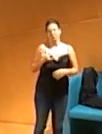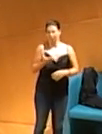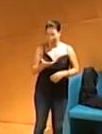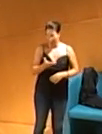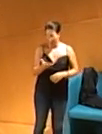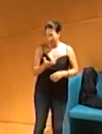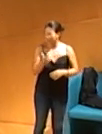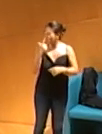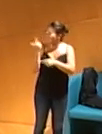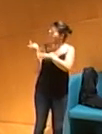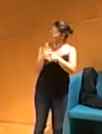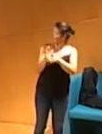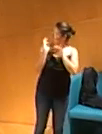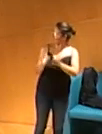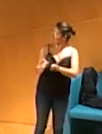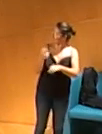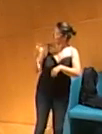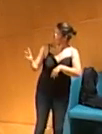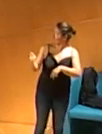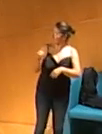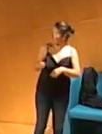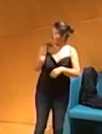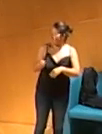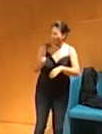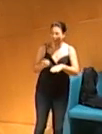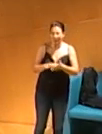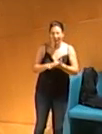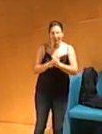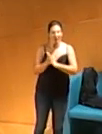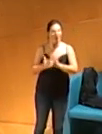présentez effectivement vos enfants adultes,